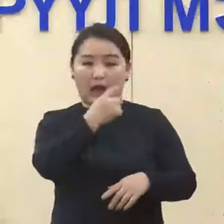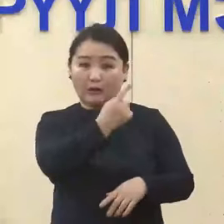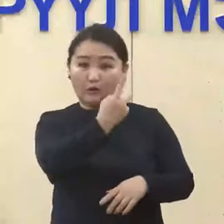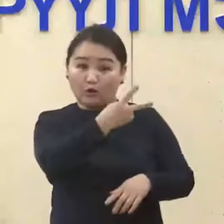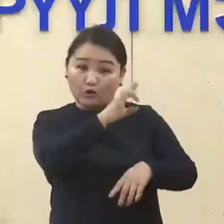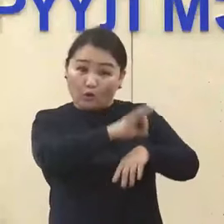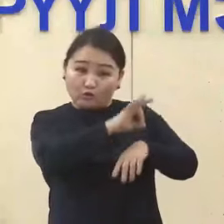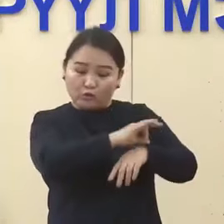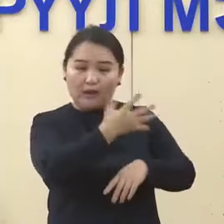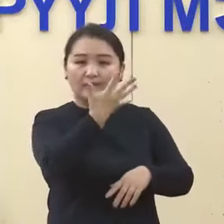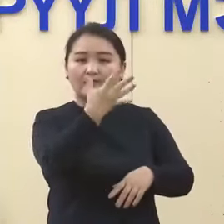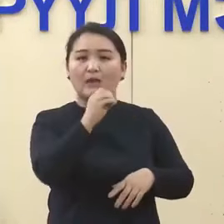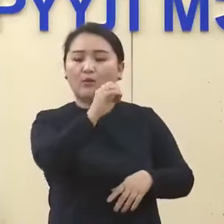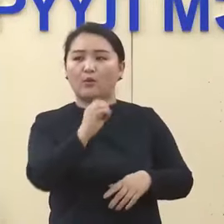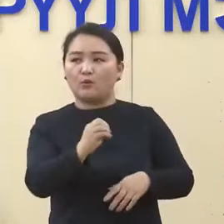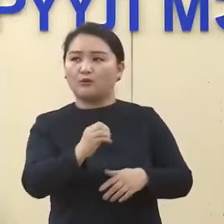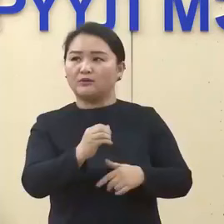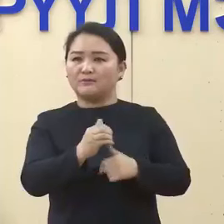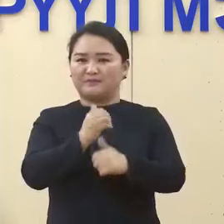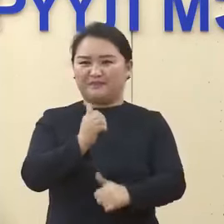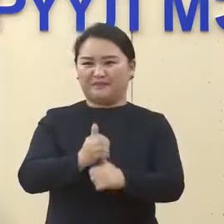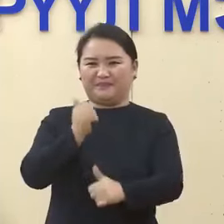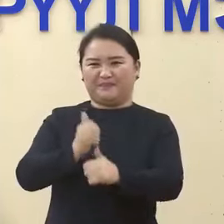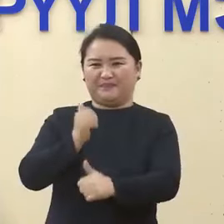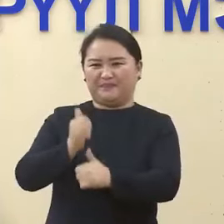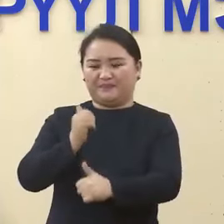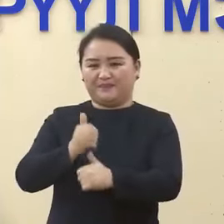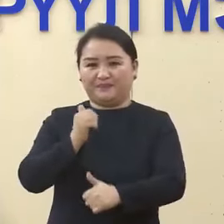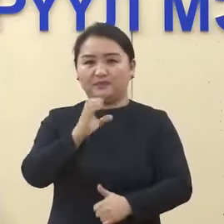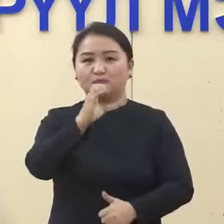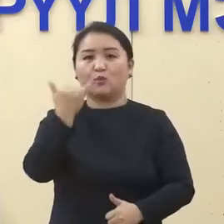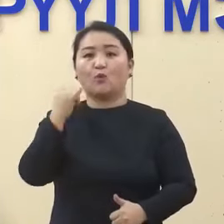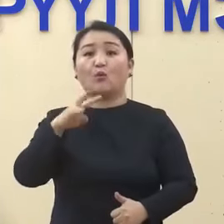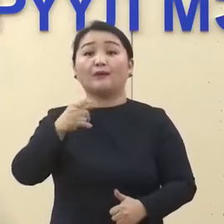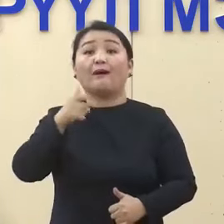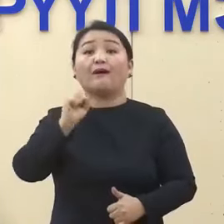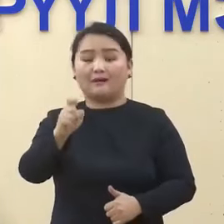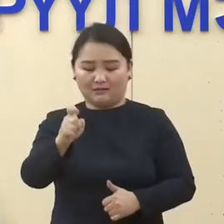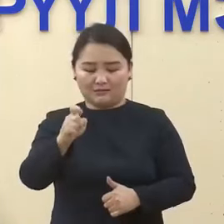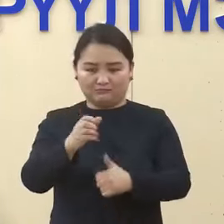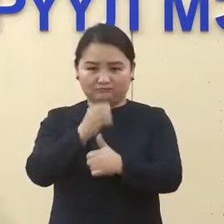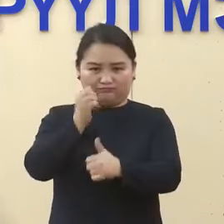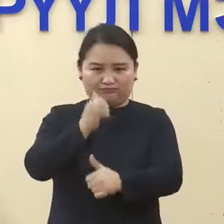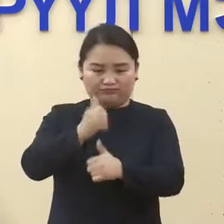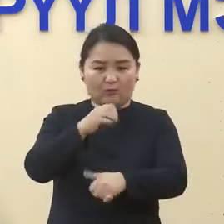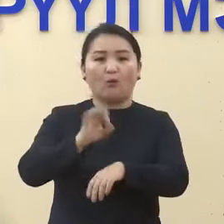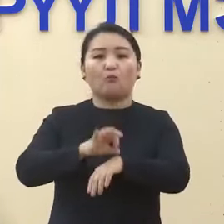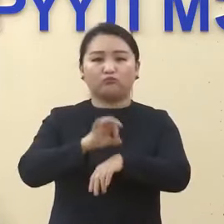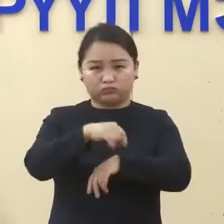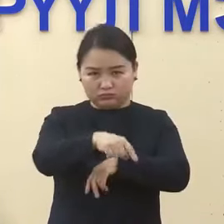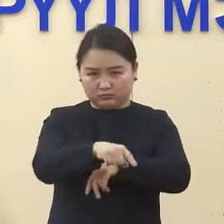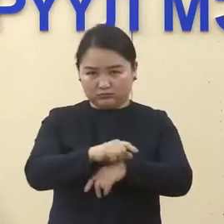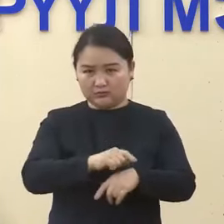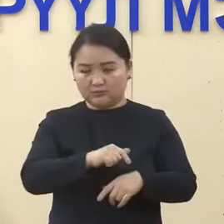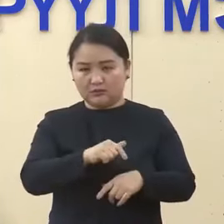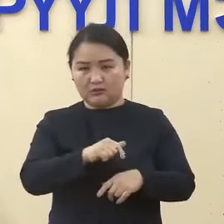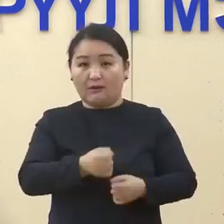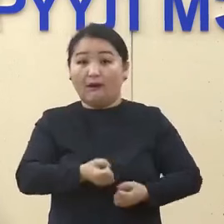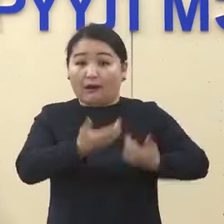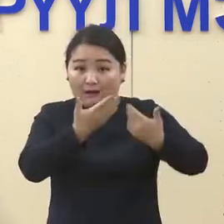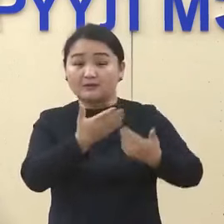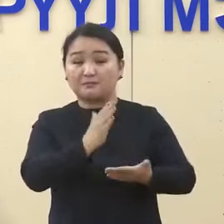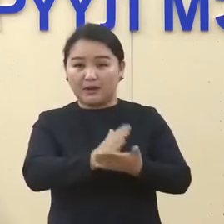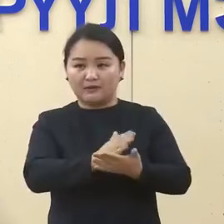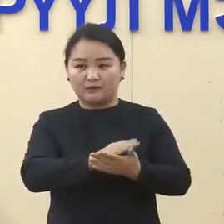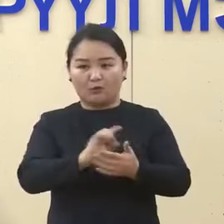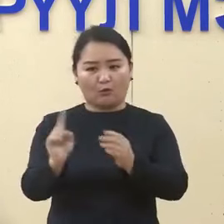нилээд гардаг юм. Хотод гэдсний хямралын шинж тэмдгүүд бол одоо Монголд хүний одоо түгээмэл гарч байгаа ийм одоо өвөрмөц онцлогуудыг